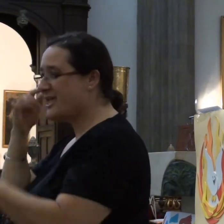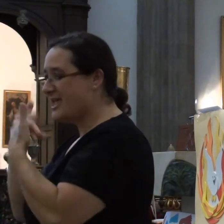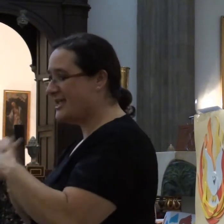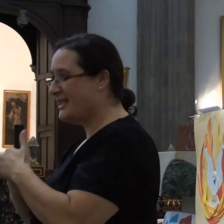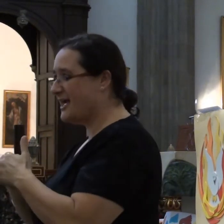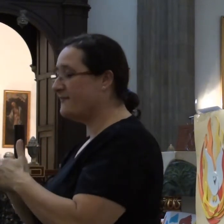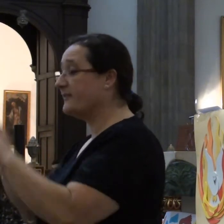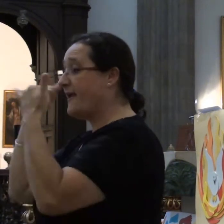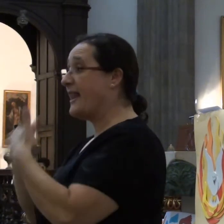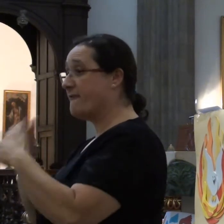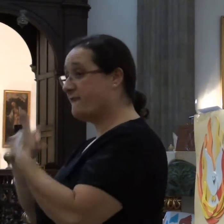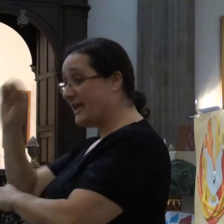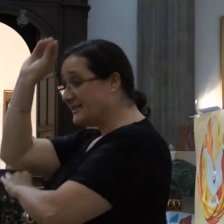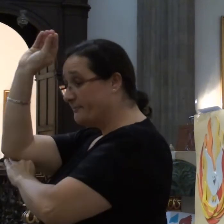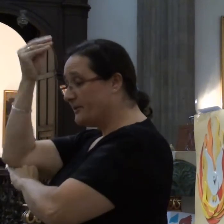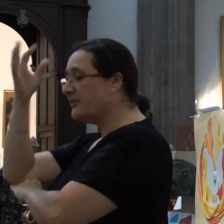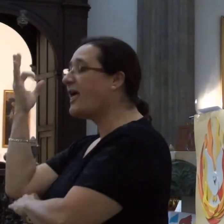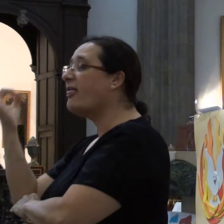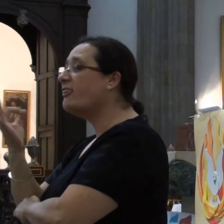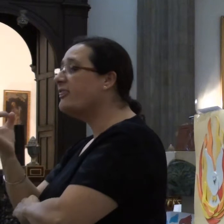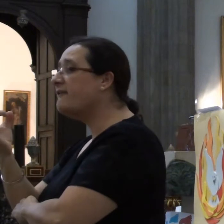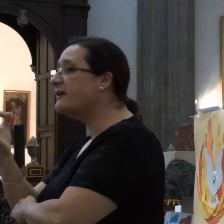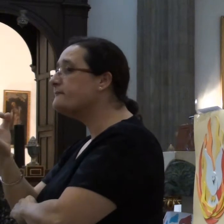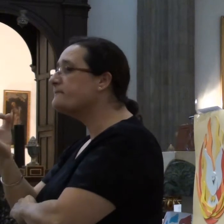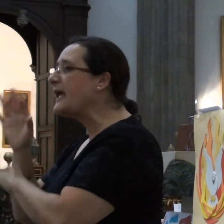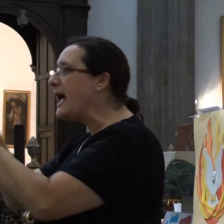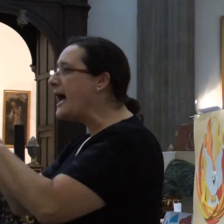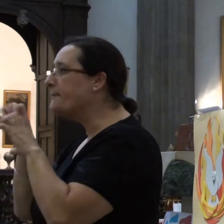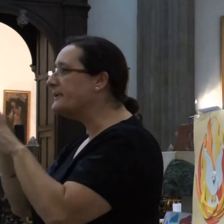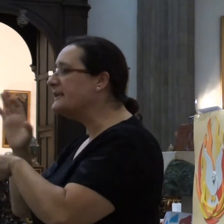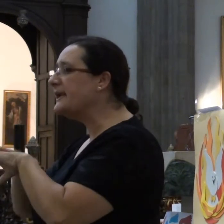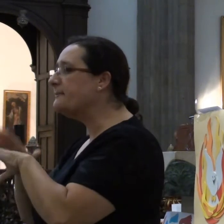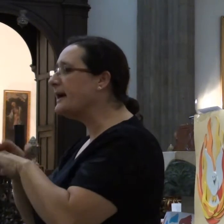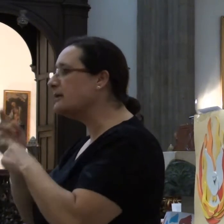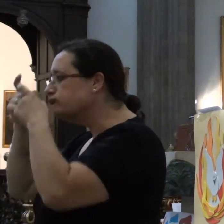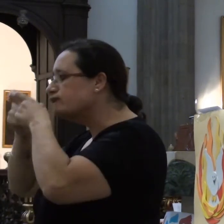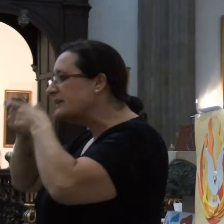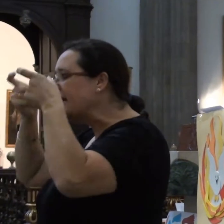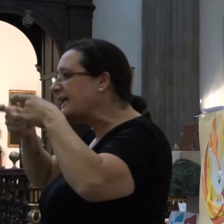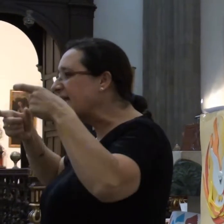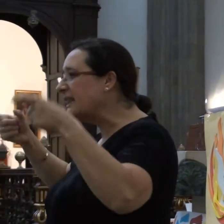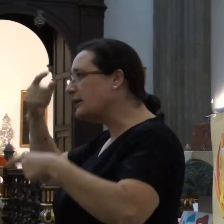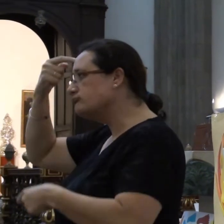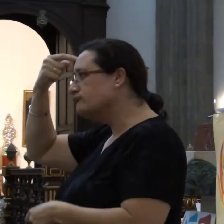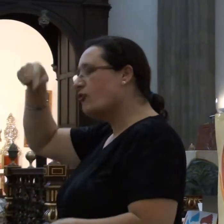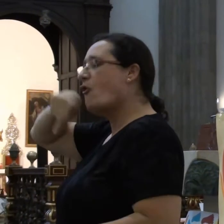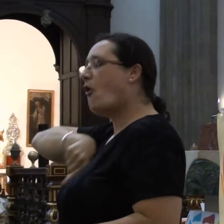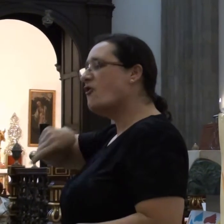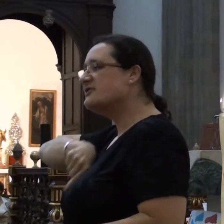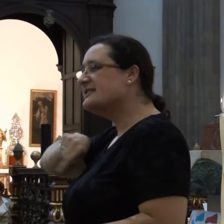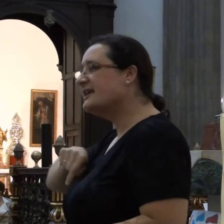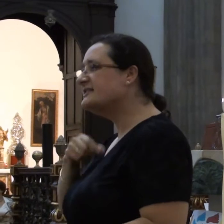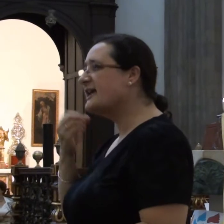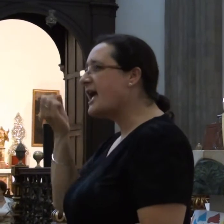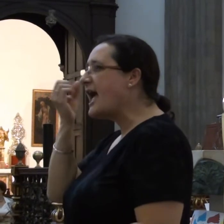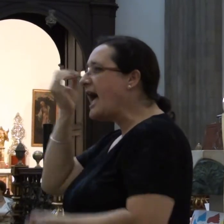de Pentecostés nos debe servir para crecer en la conciencia de la eficacia de la acción